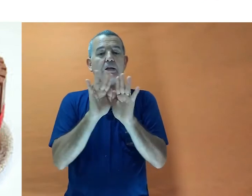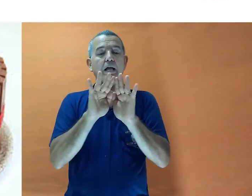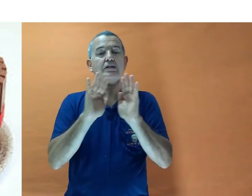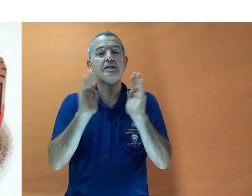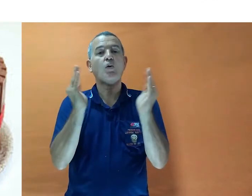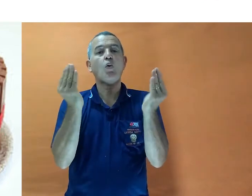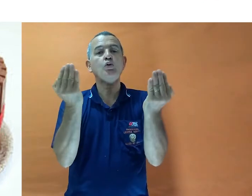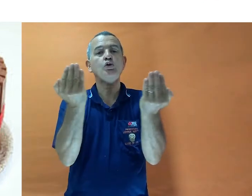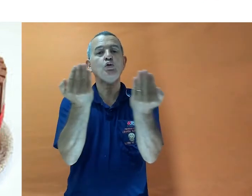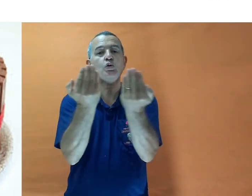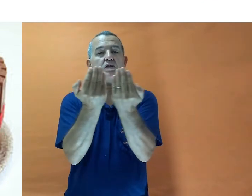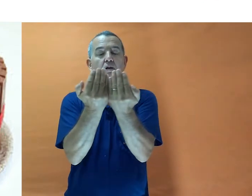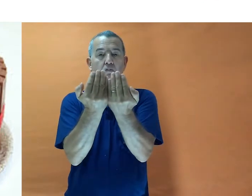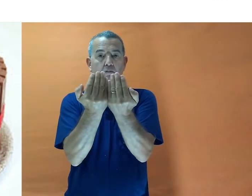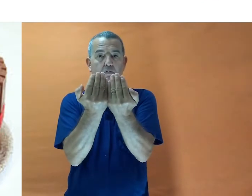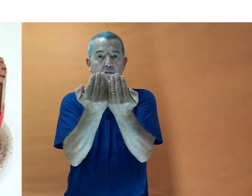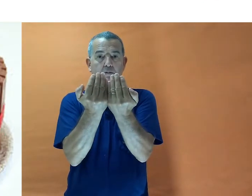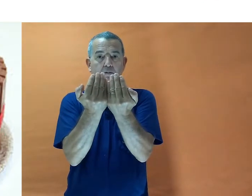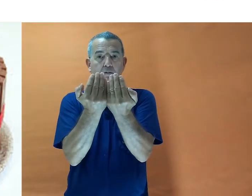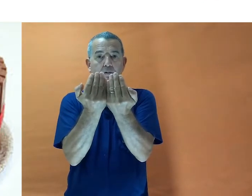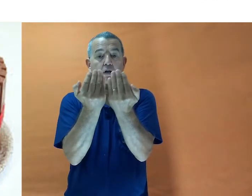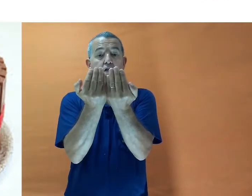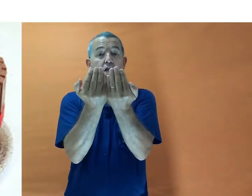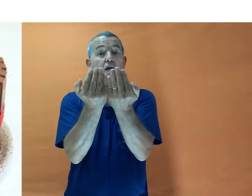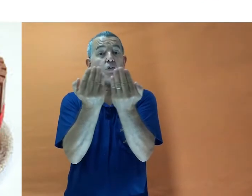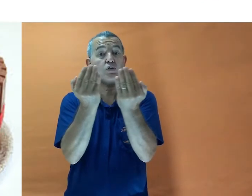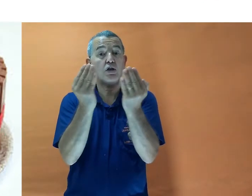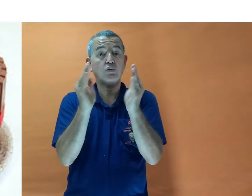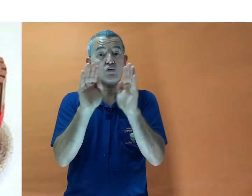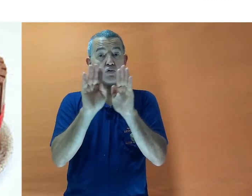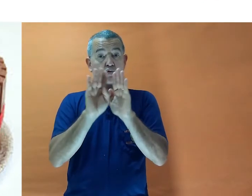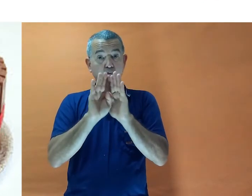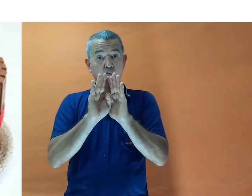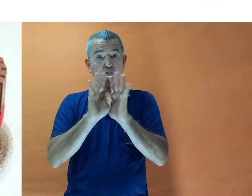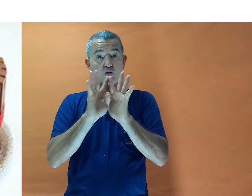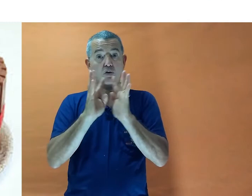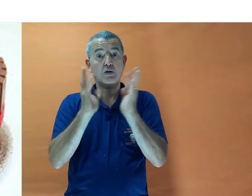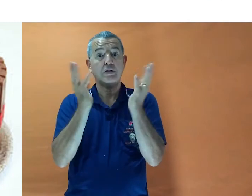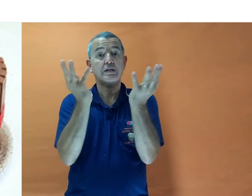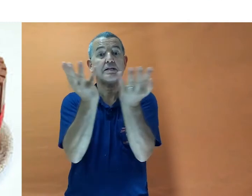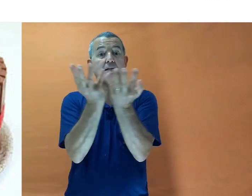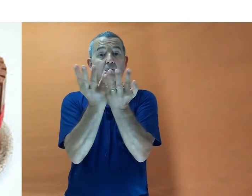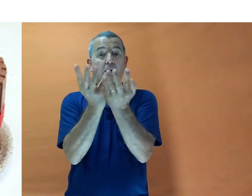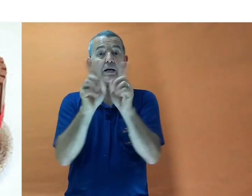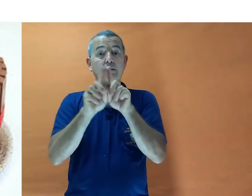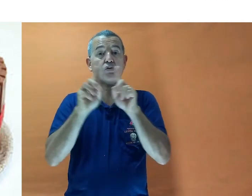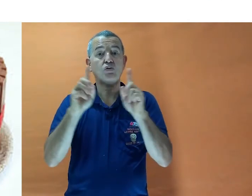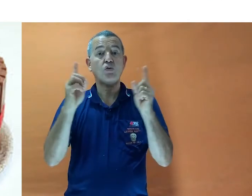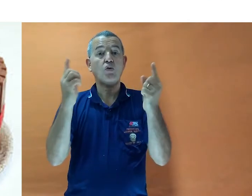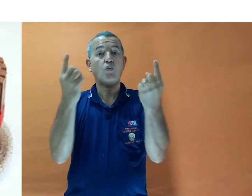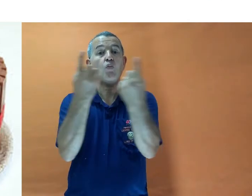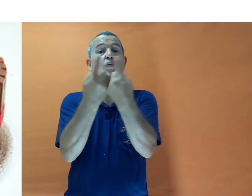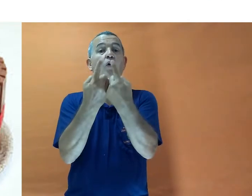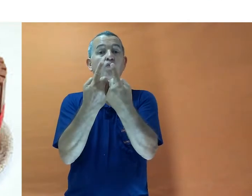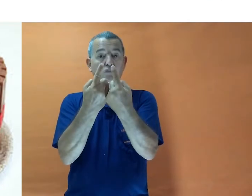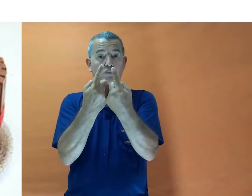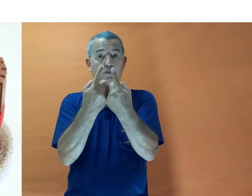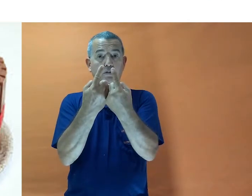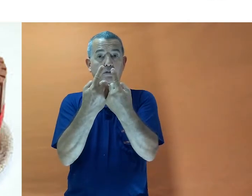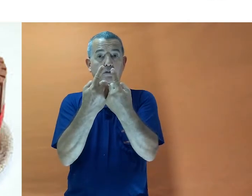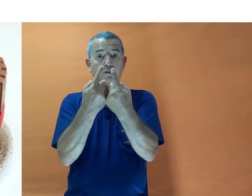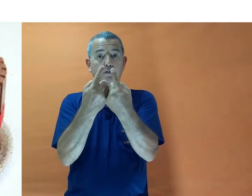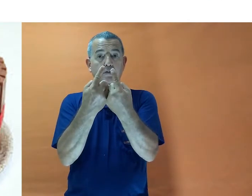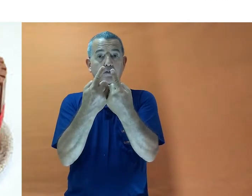bolo nesta construção? Seriam os dedos juntos, separados, um a